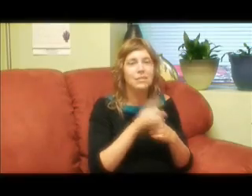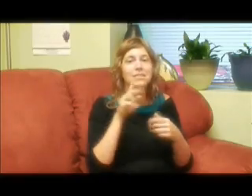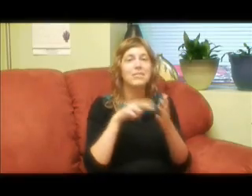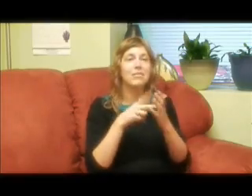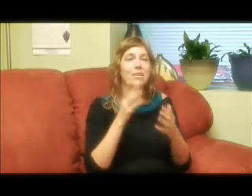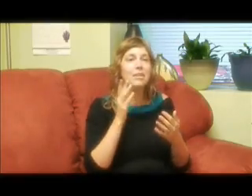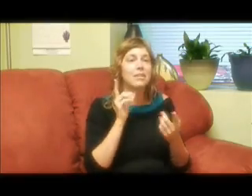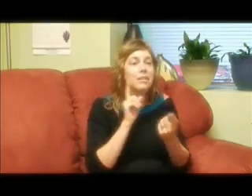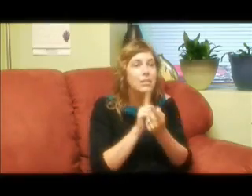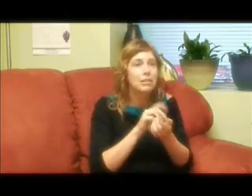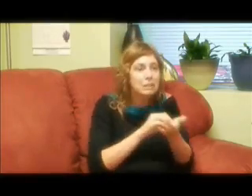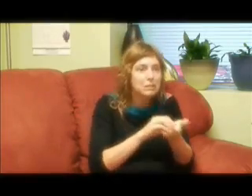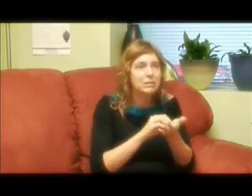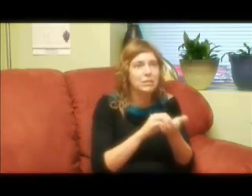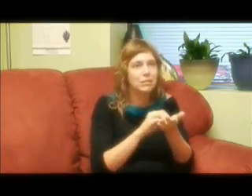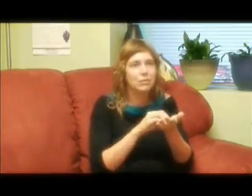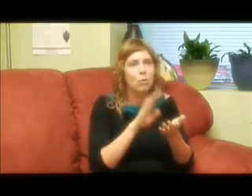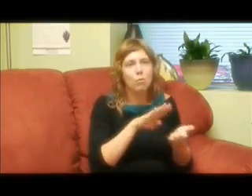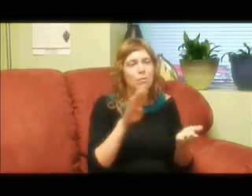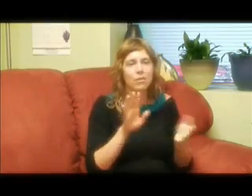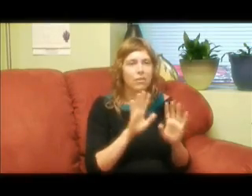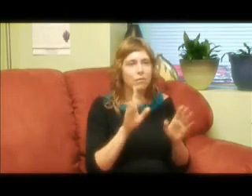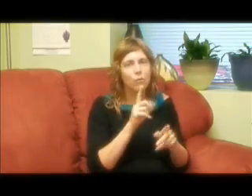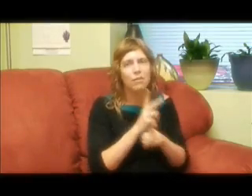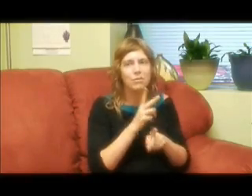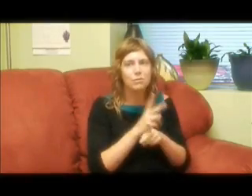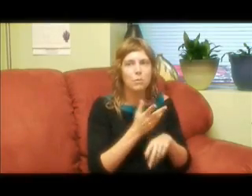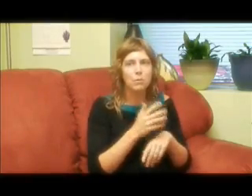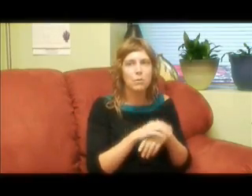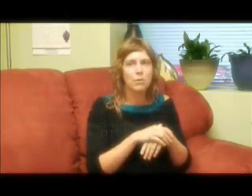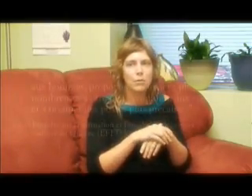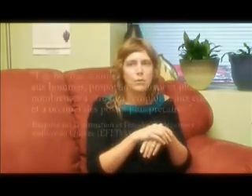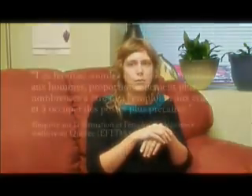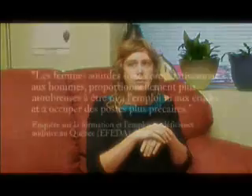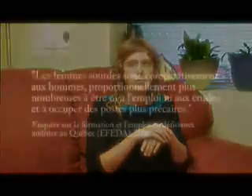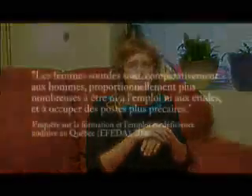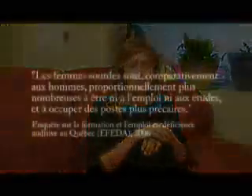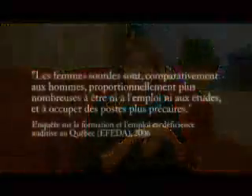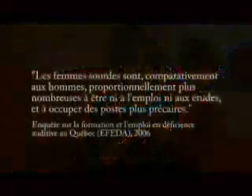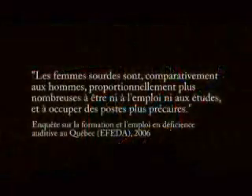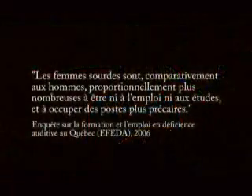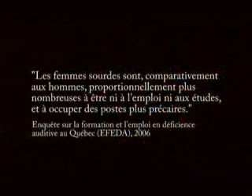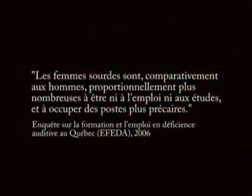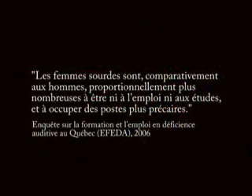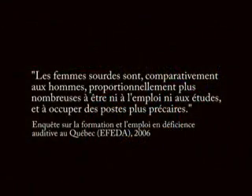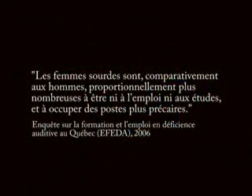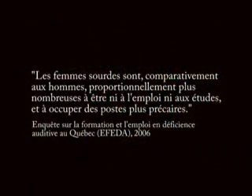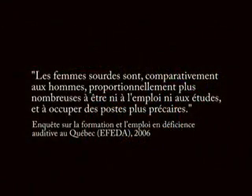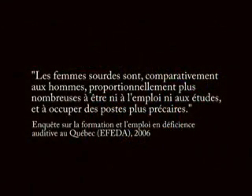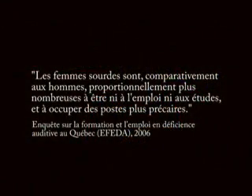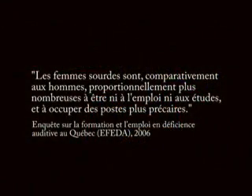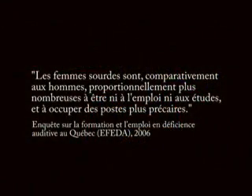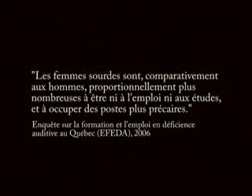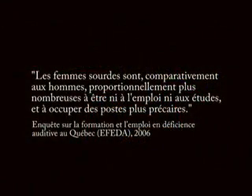naturelle, leur langue maternelle est la langue des signes. Donc, c'est pas automatique que les personnes sourdes vont être capables de lire et d'écrire. Il faut faire attention à